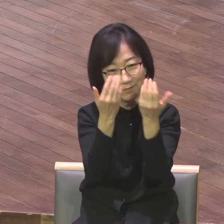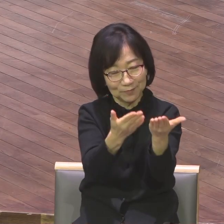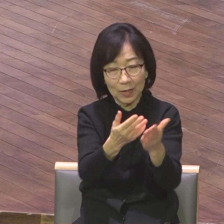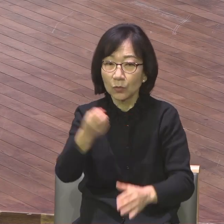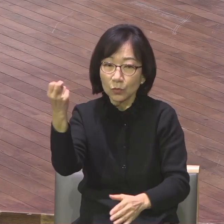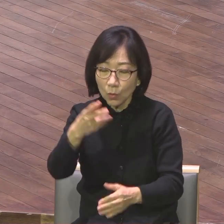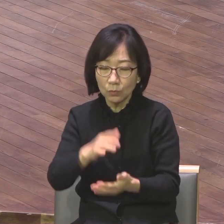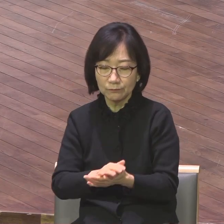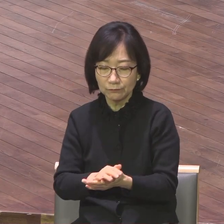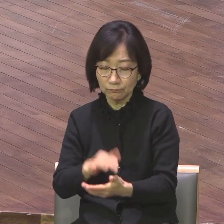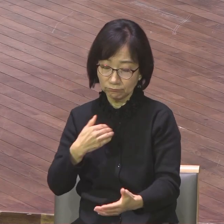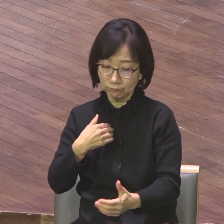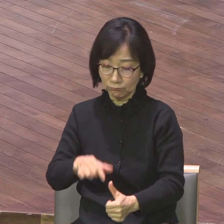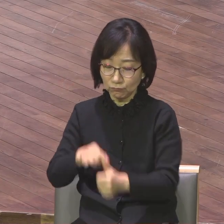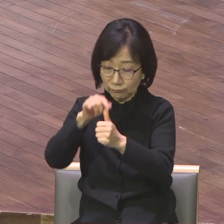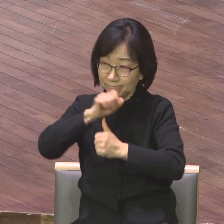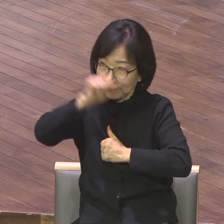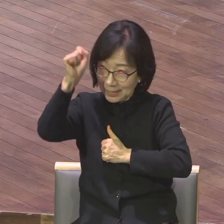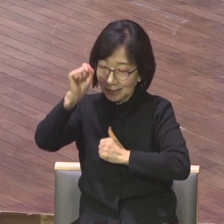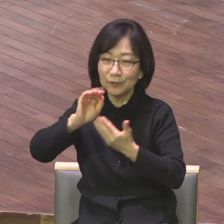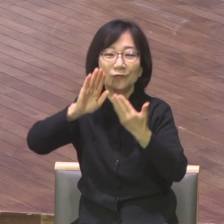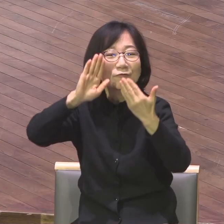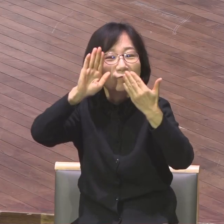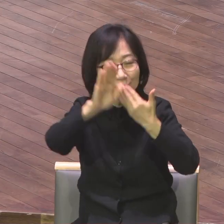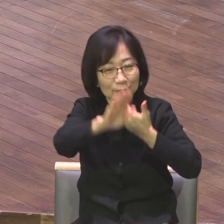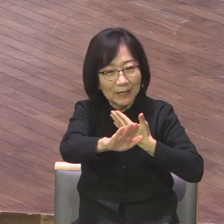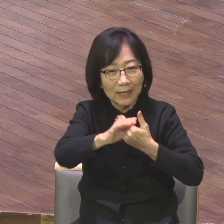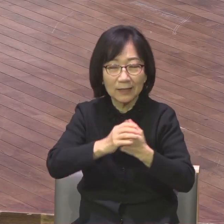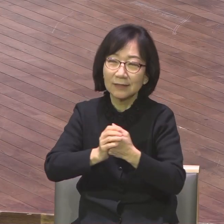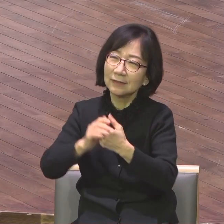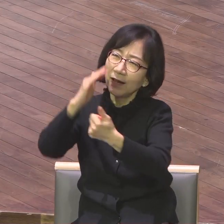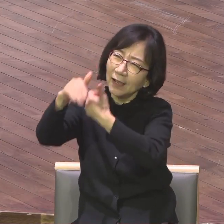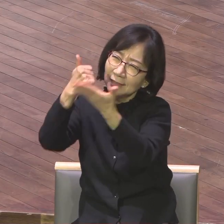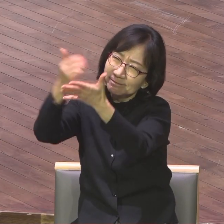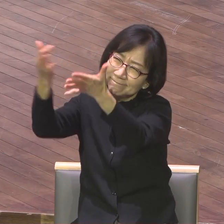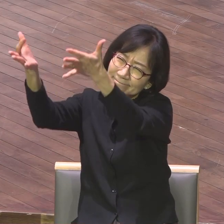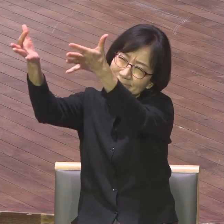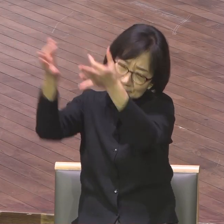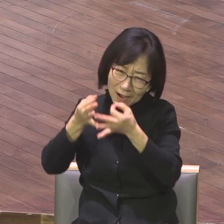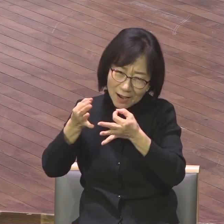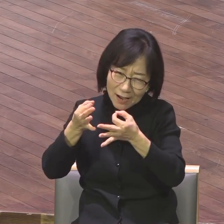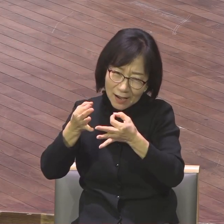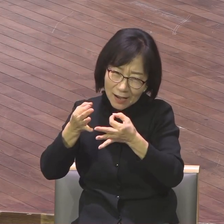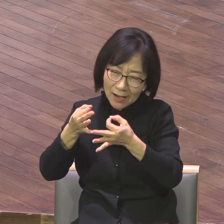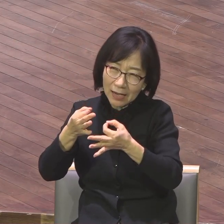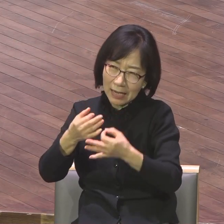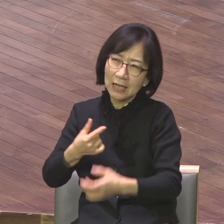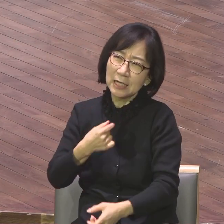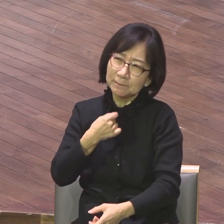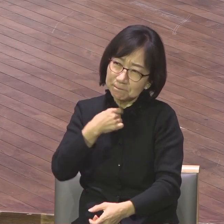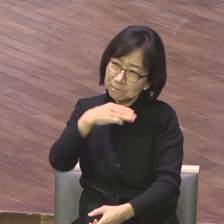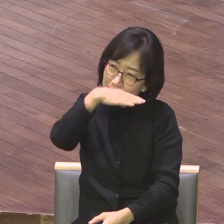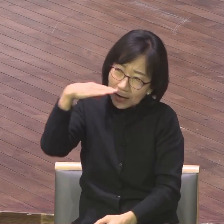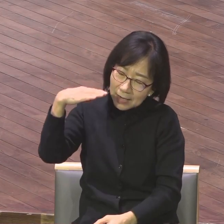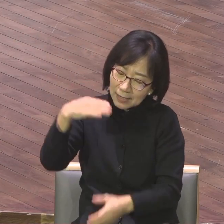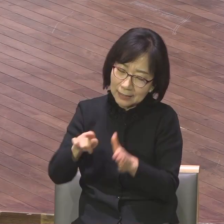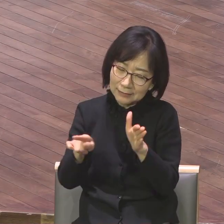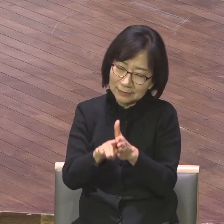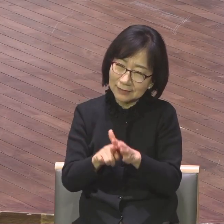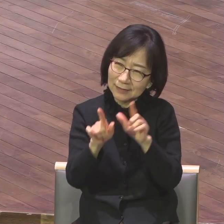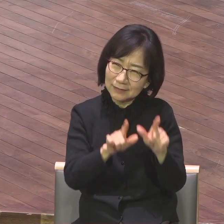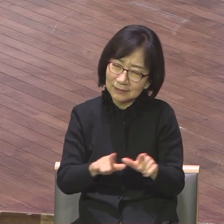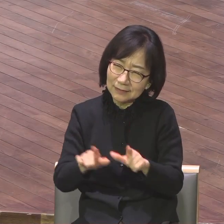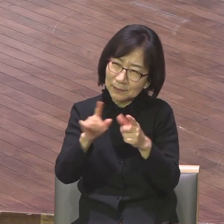구원받은 이후에도 하나님이 원하시는 신앙생활을 할 수